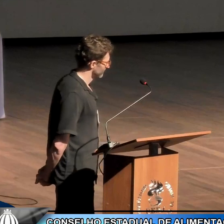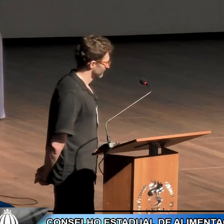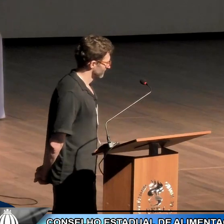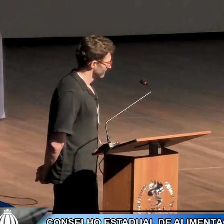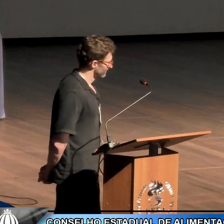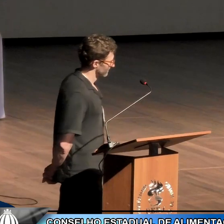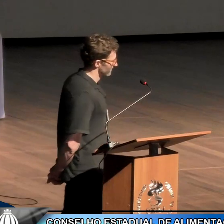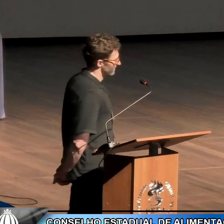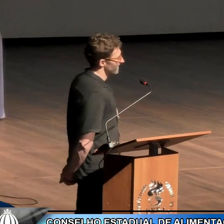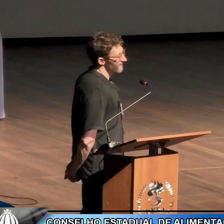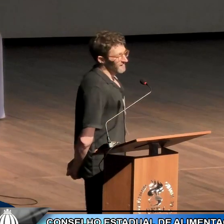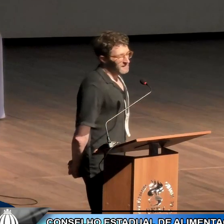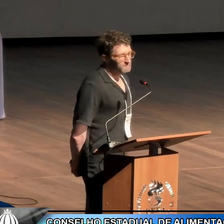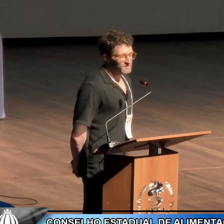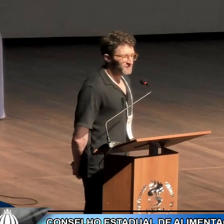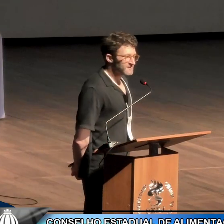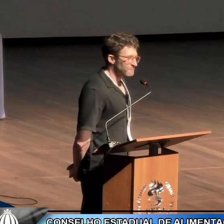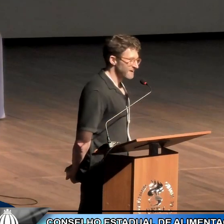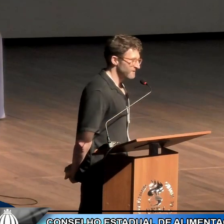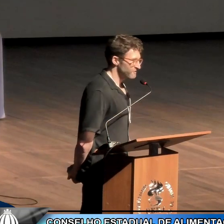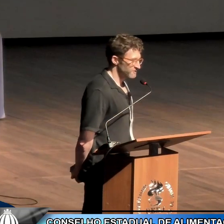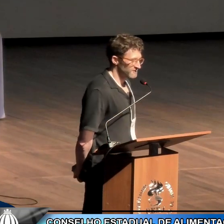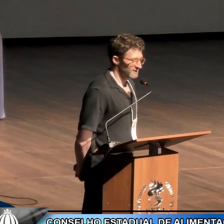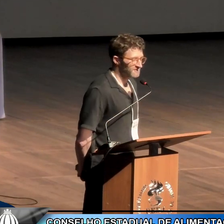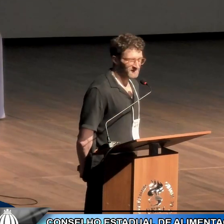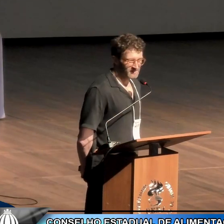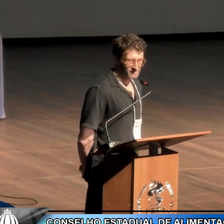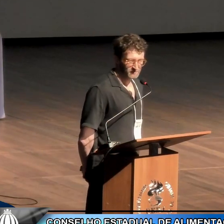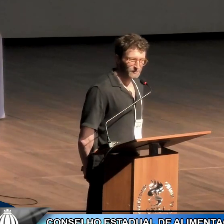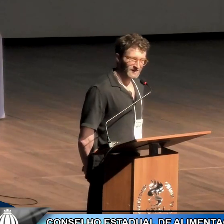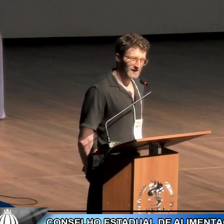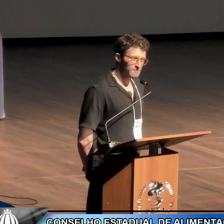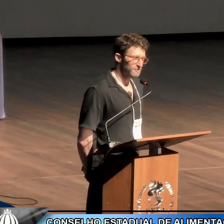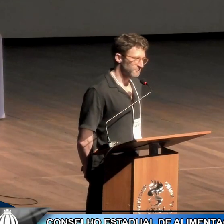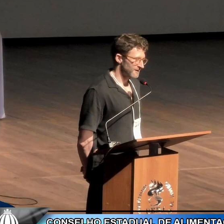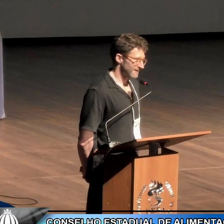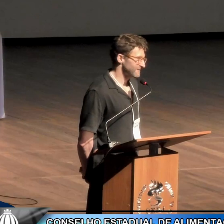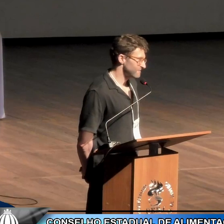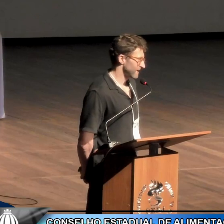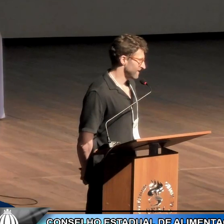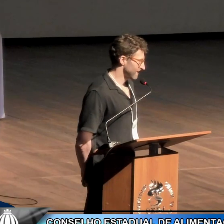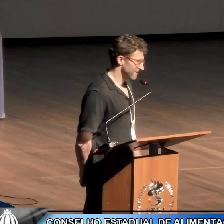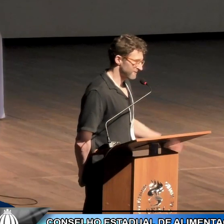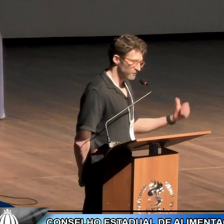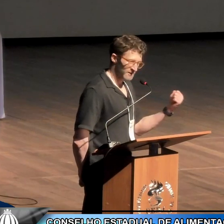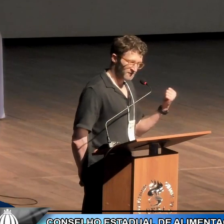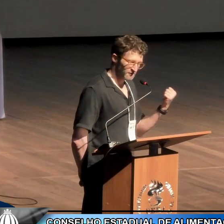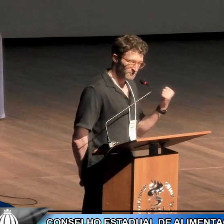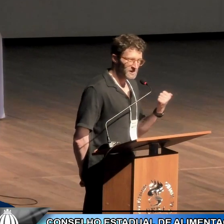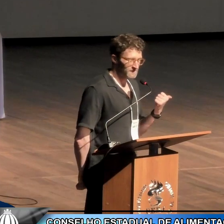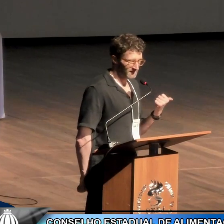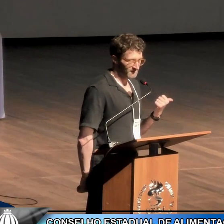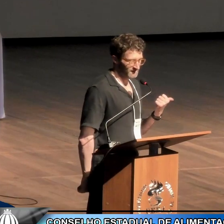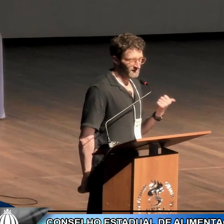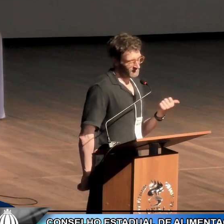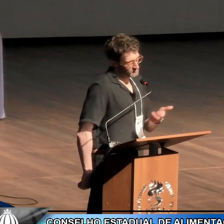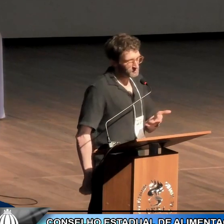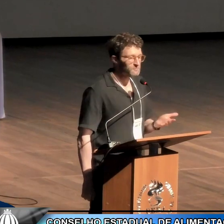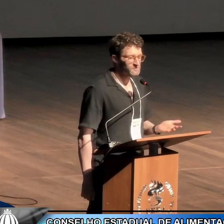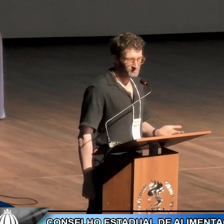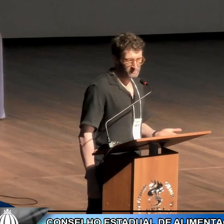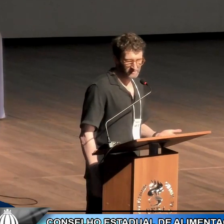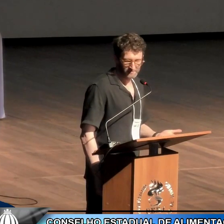próprio para essa criança é perfeitamente aceitável que o cardápio escolar também atendem as recomendações por diabetes